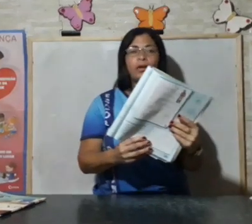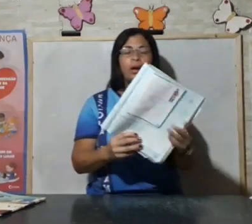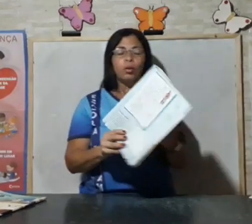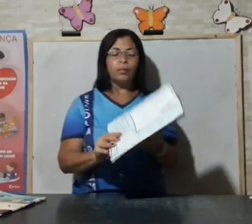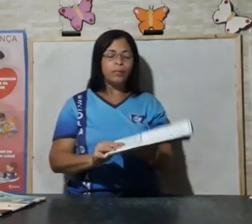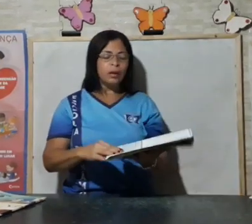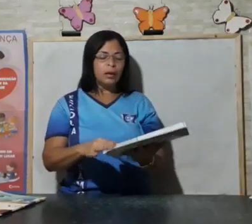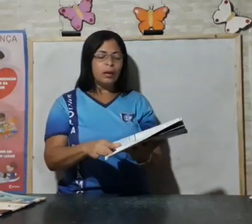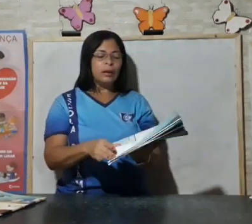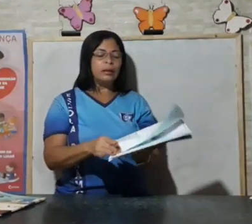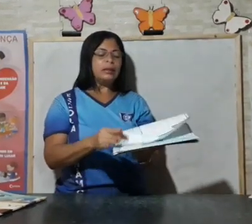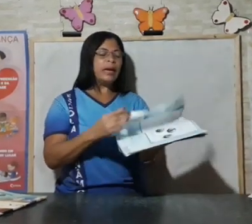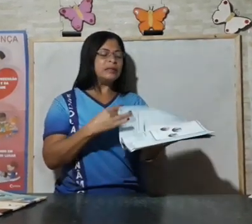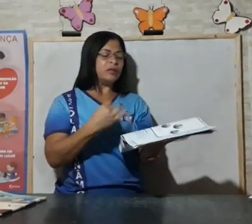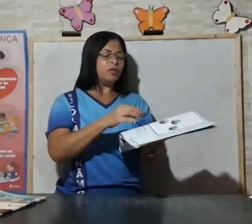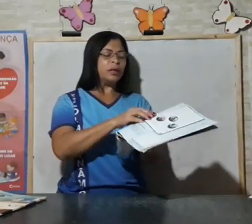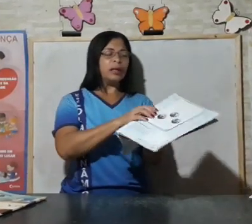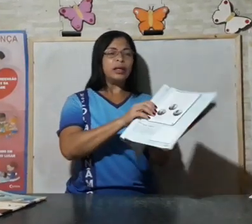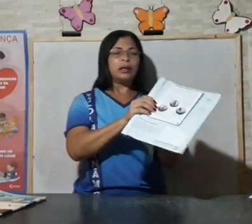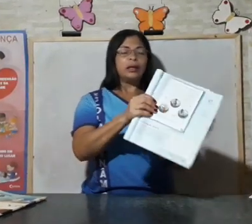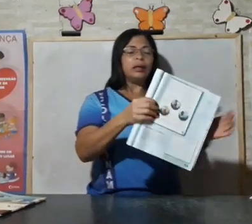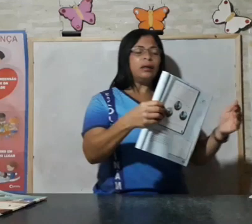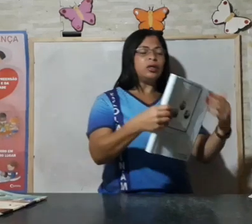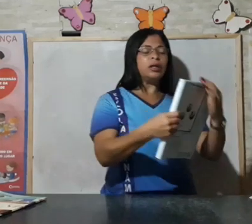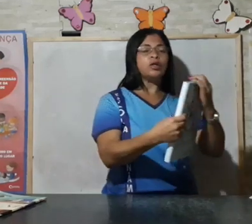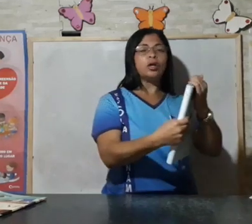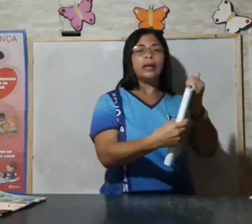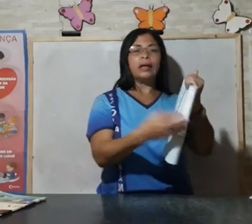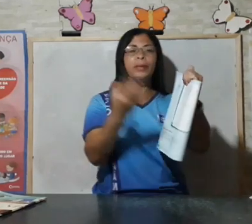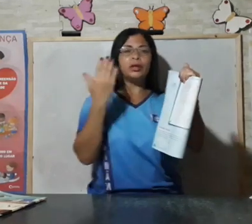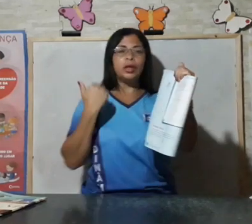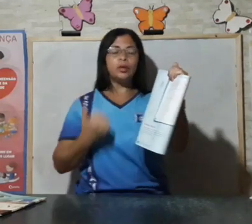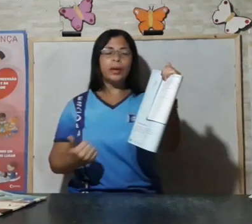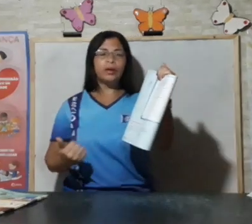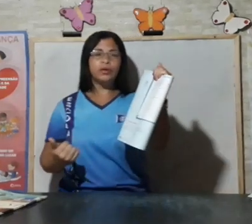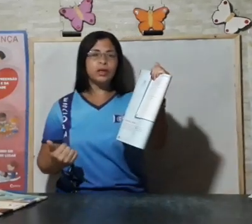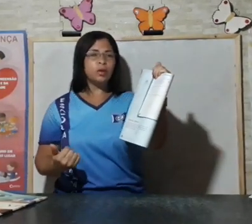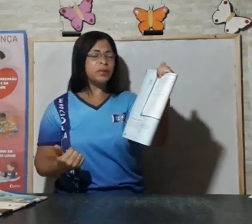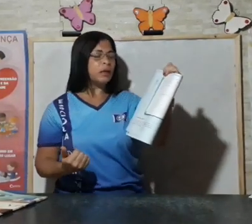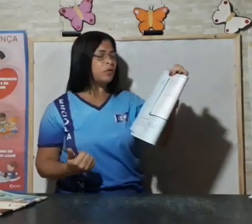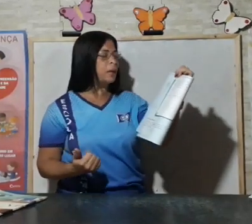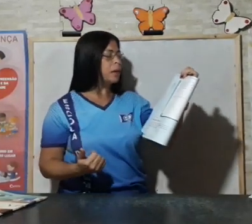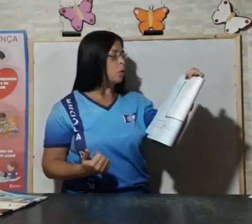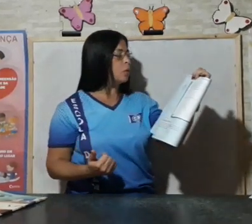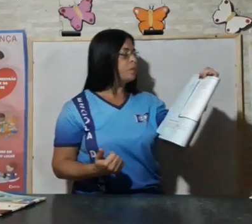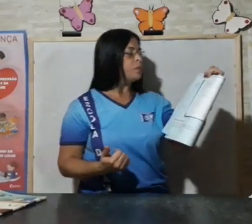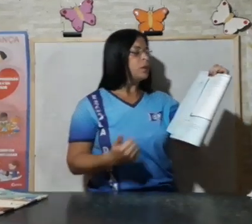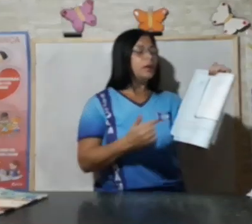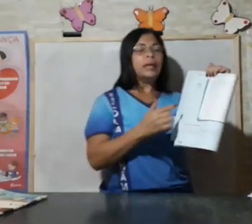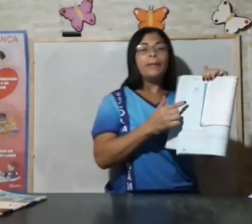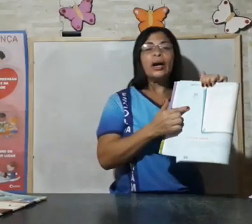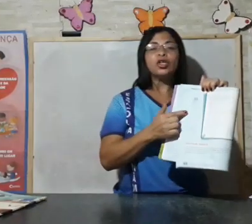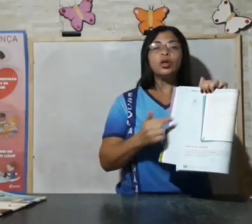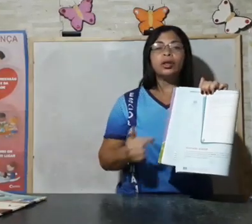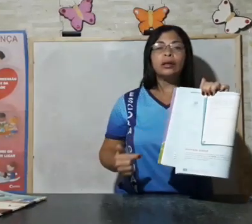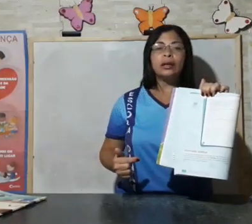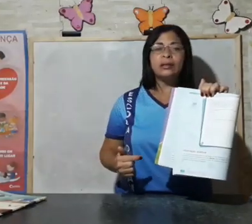falou. Nessa atividade aqui, Tiana só está repetindo para que vocês observem melhor. Na página